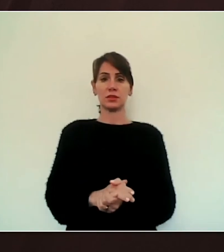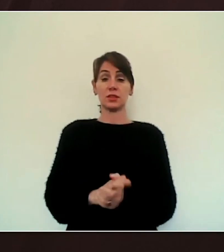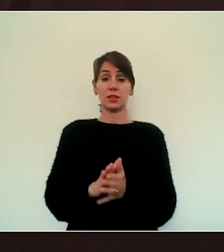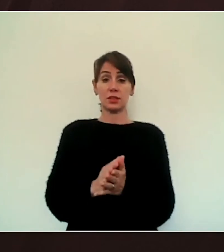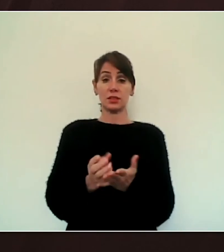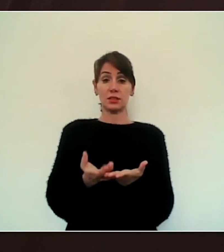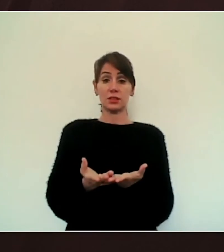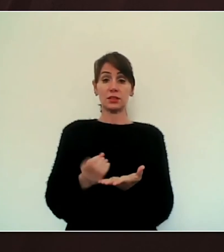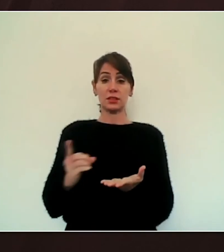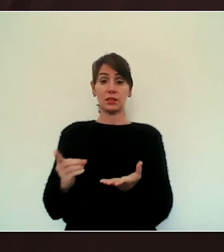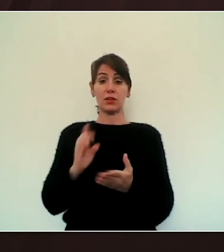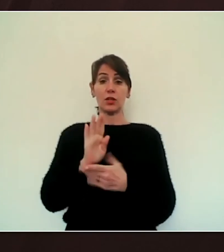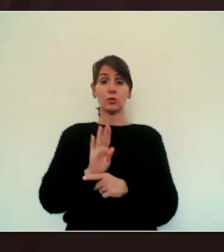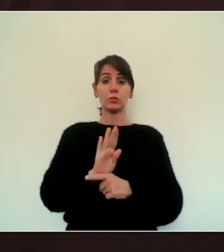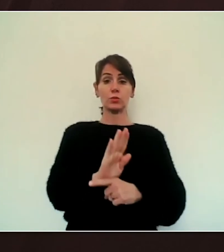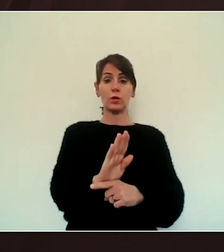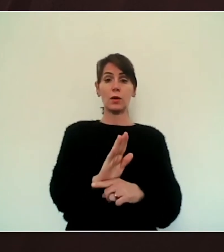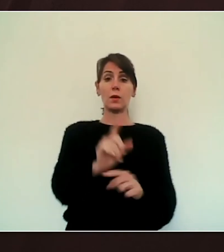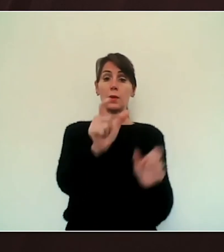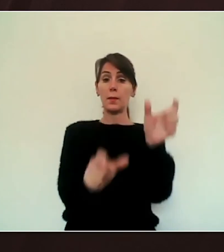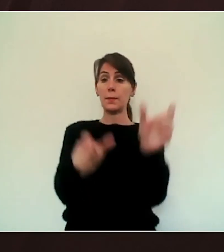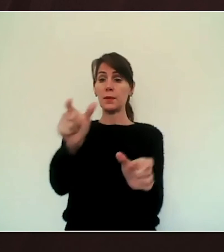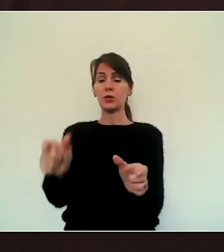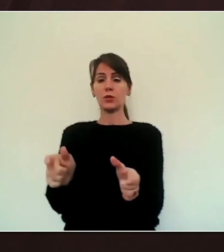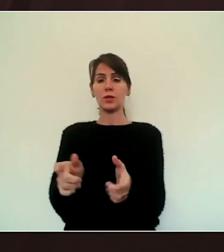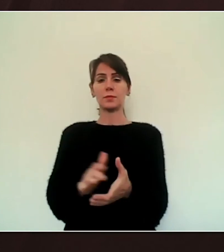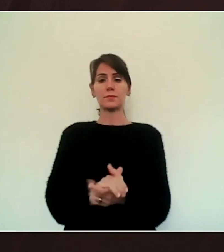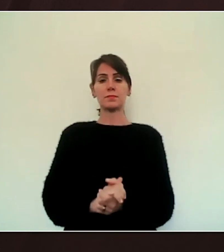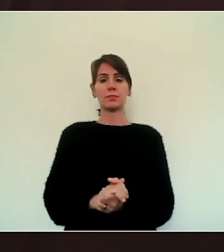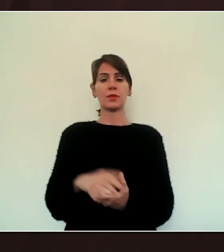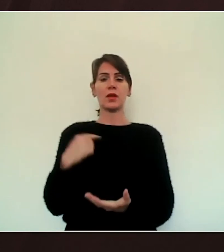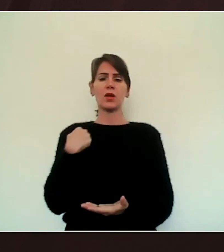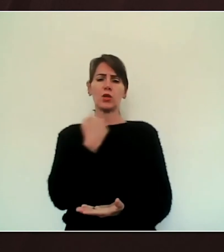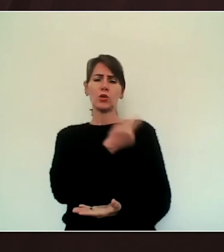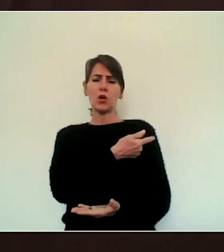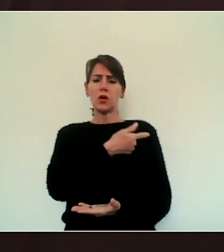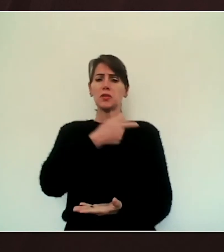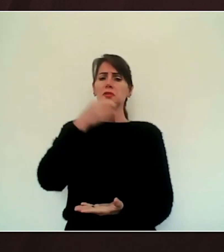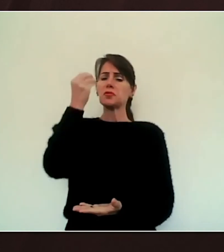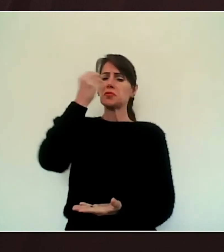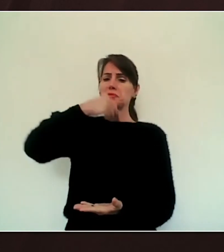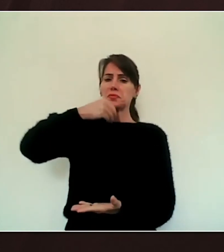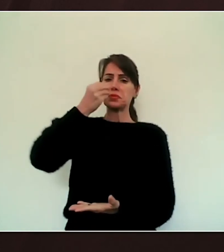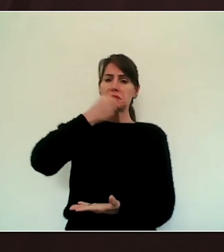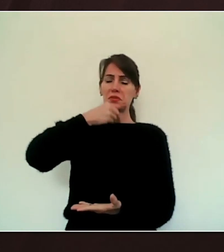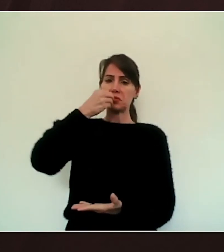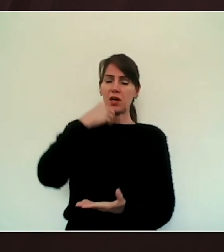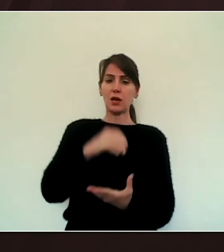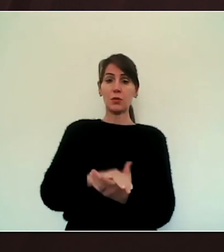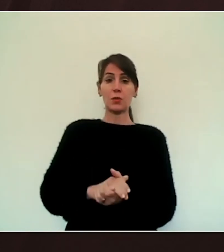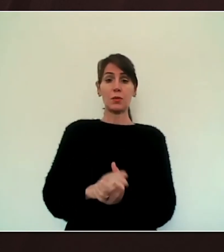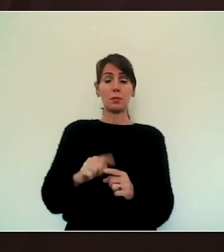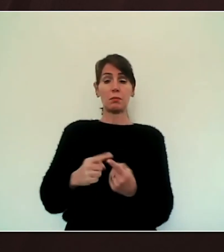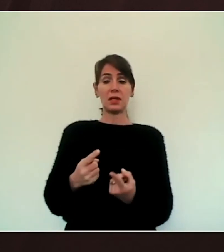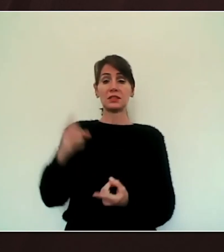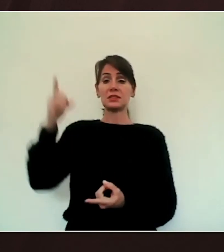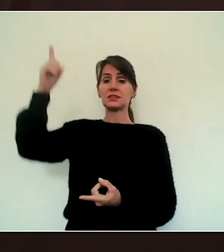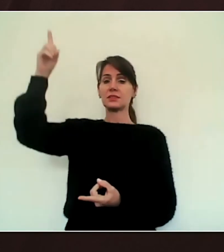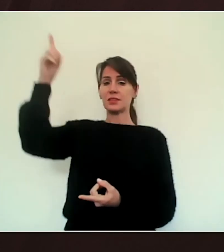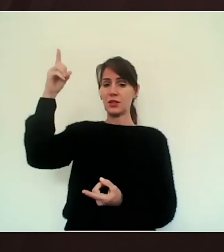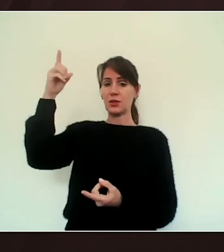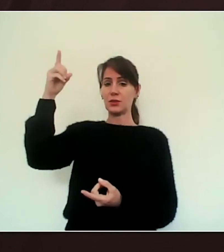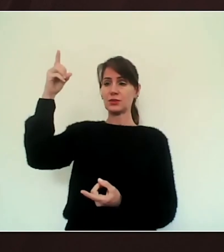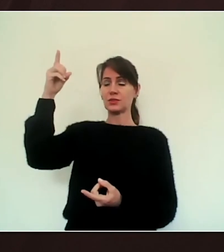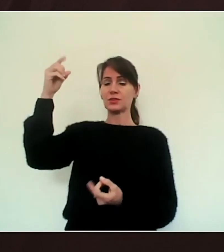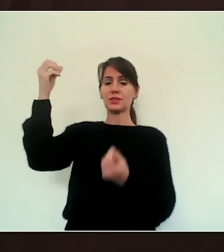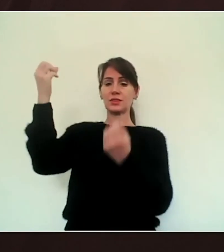Nós somos pequenino rebanho, temos pouca força, mas quem está nos abençoando, quem